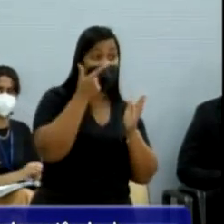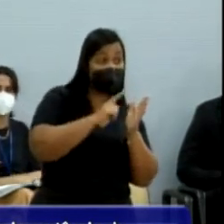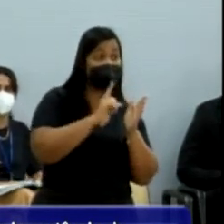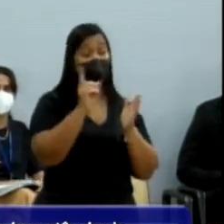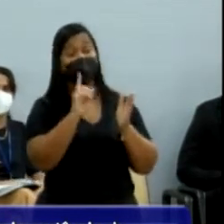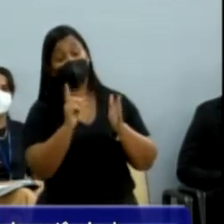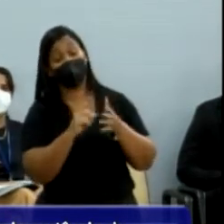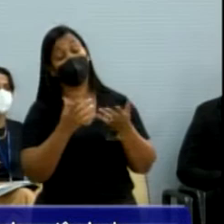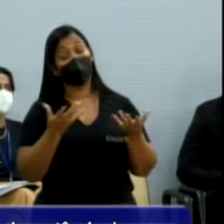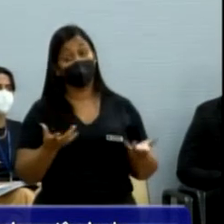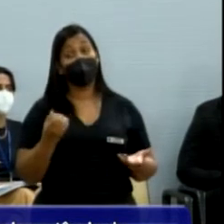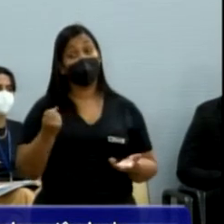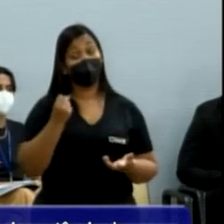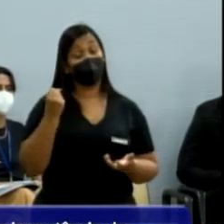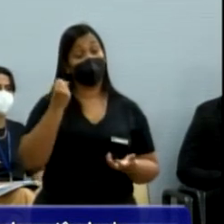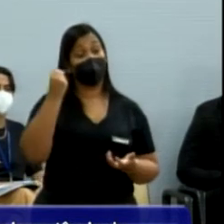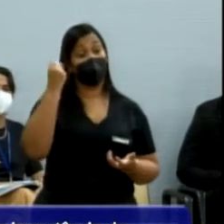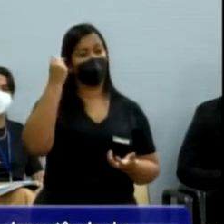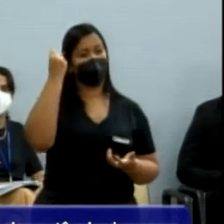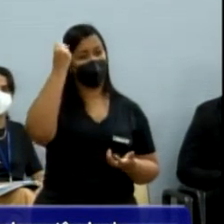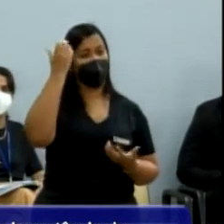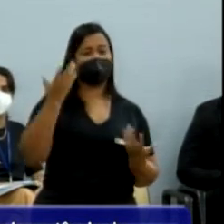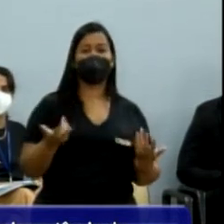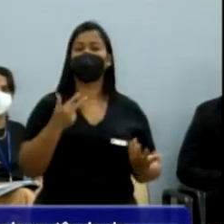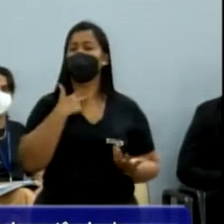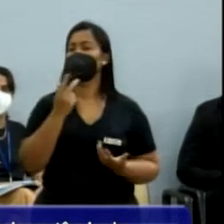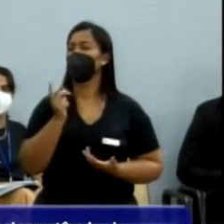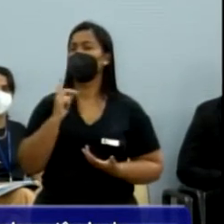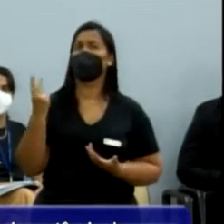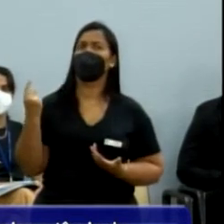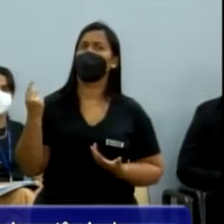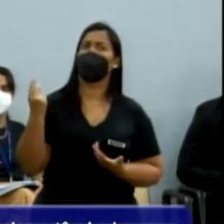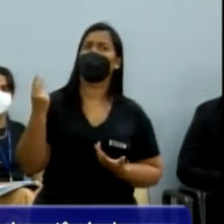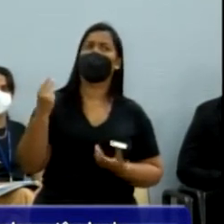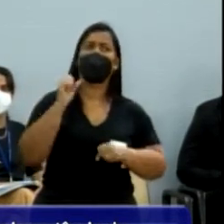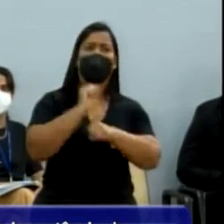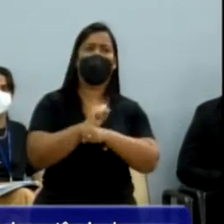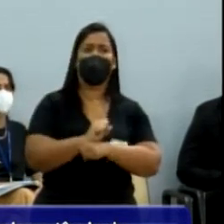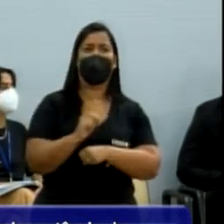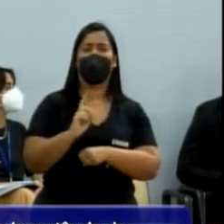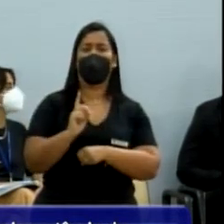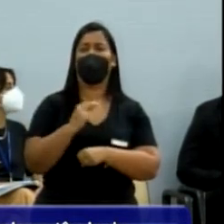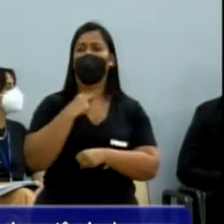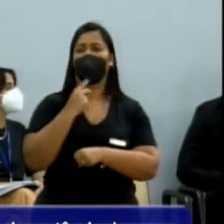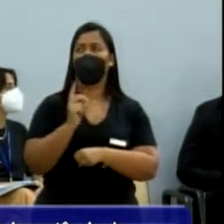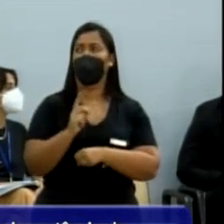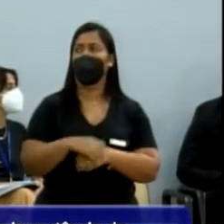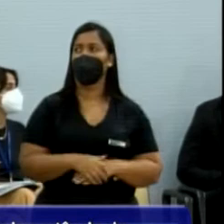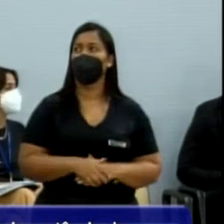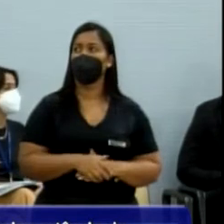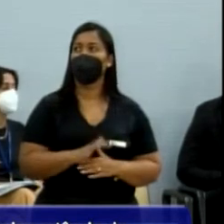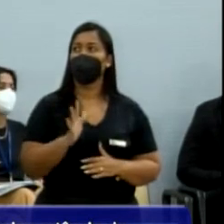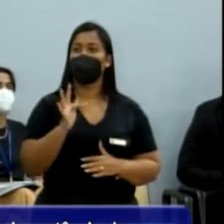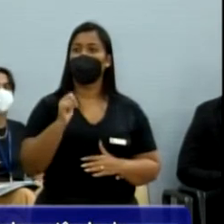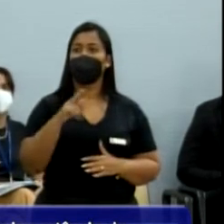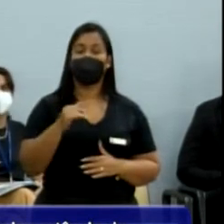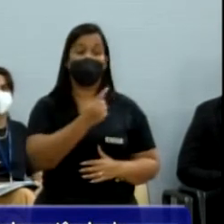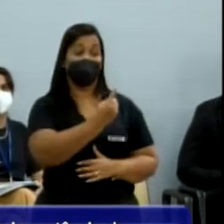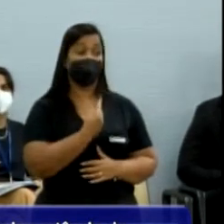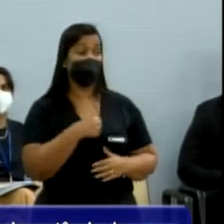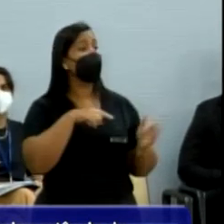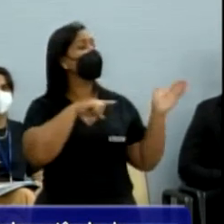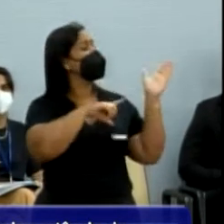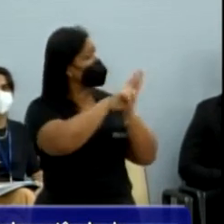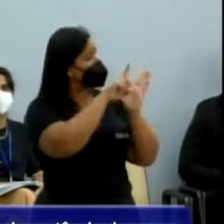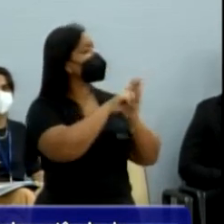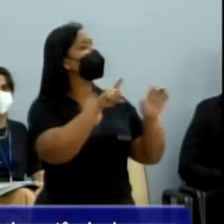é grave. Não pode ficar tanto tempo assim fora do ar. A Fabiana vai estar aqui hoje e vou